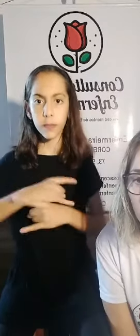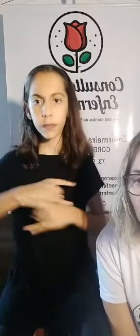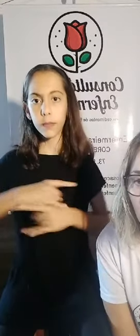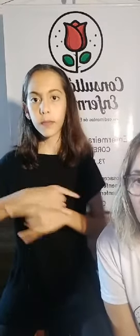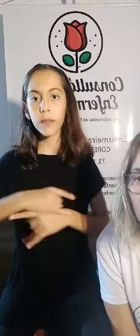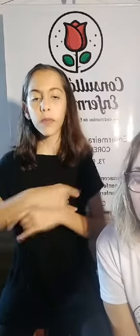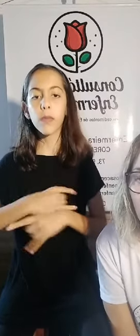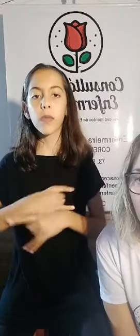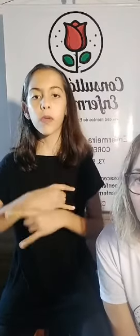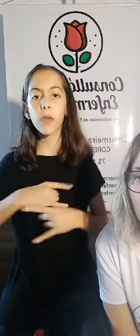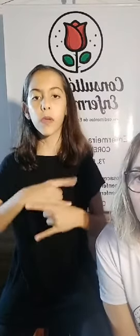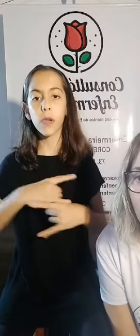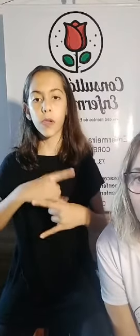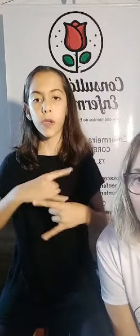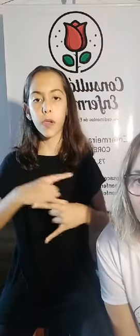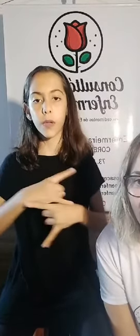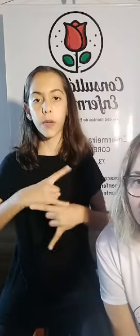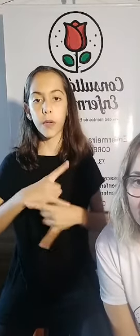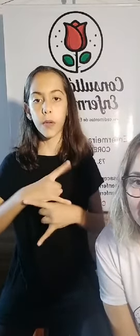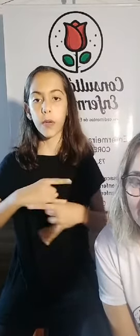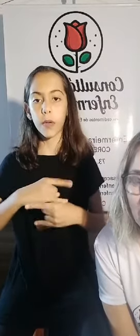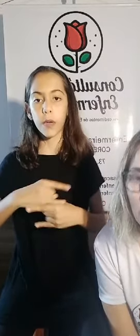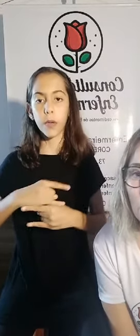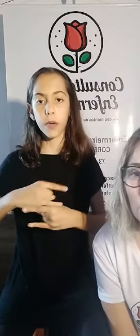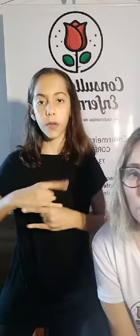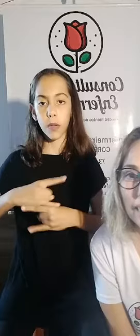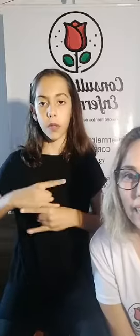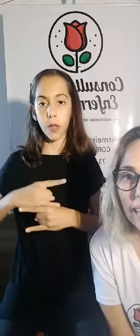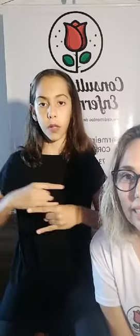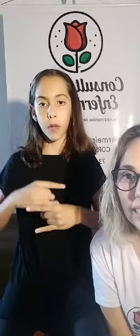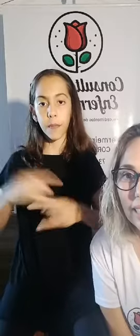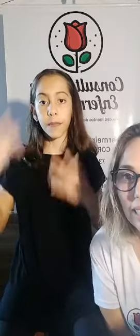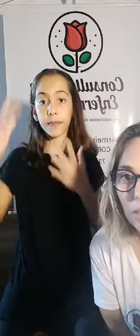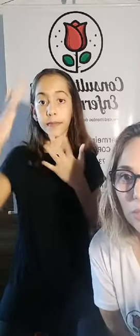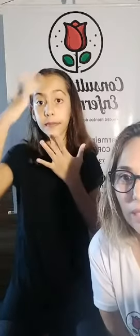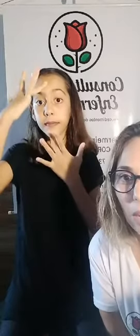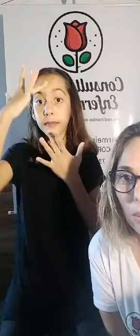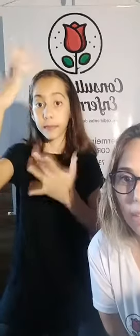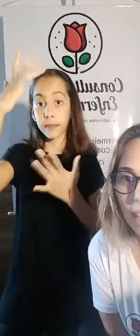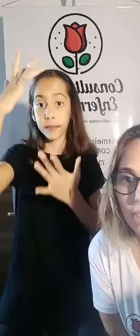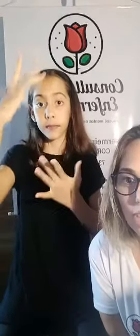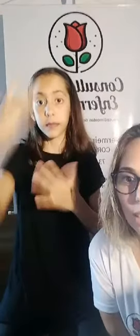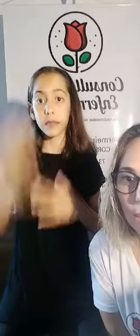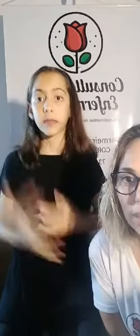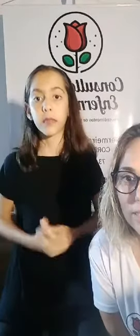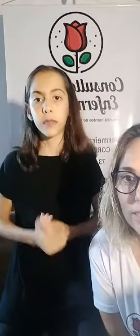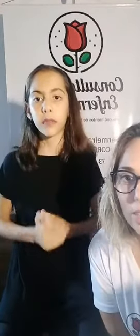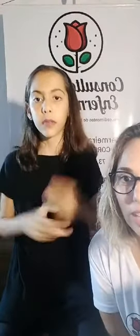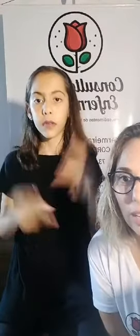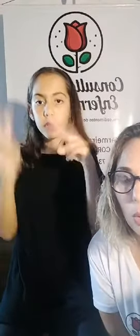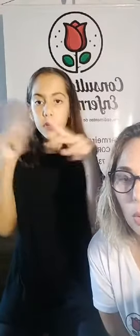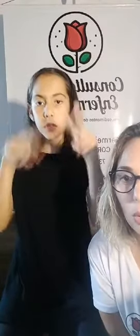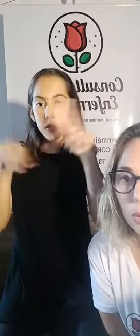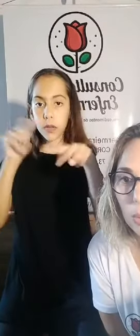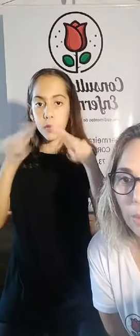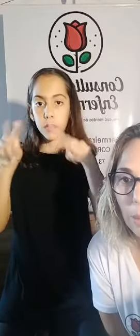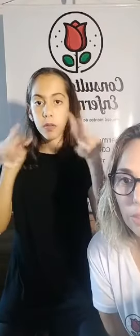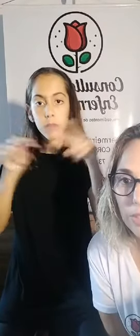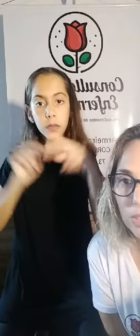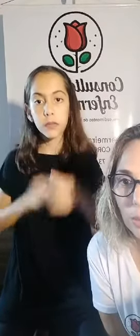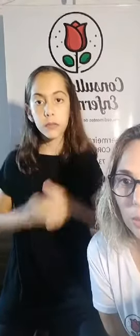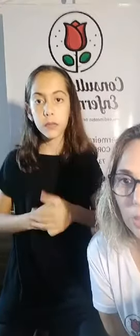alguns amigos também, fiquem à vontade. Muito obrigada. Eu vou dar uma olhadinha para ver se eu já encontro